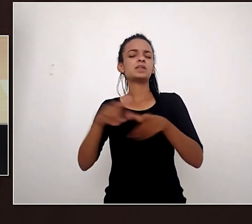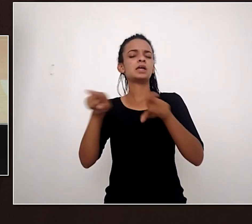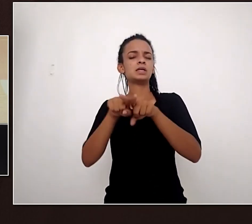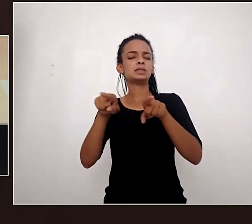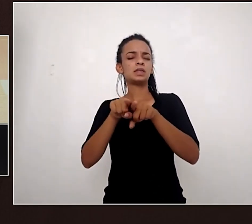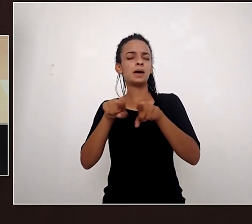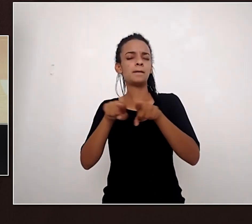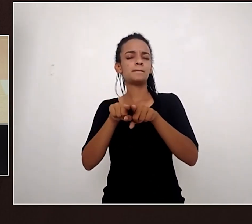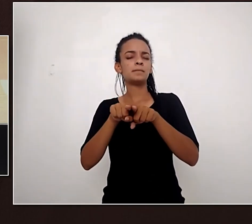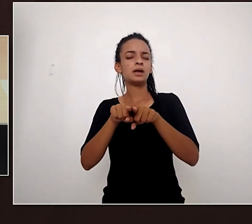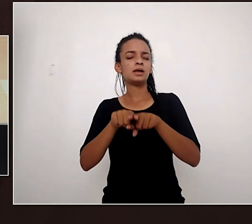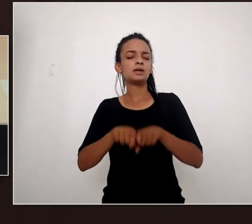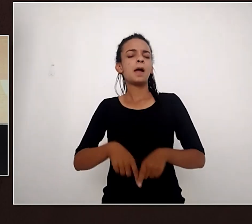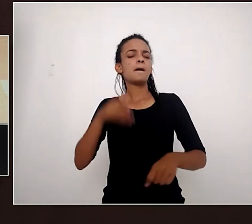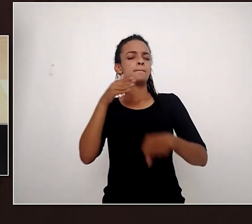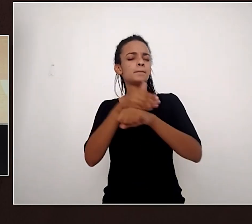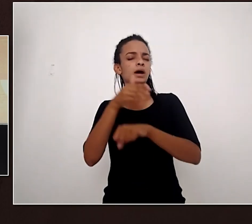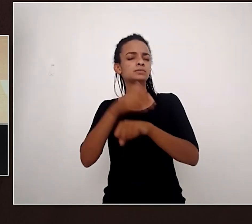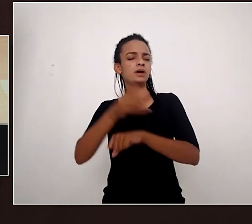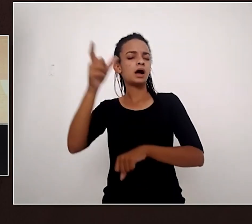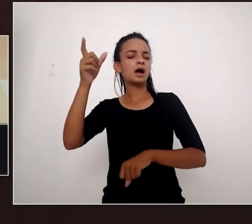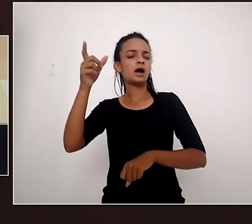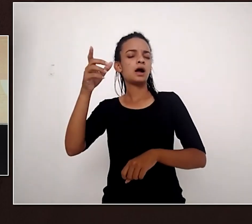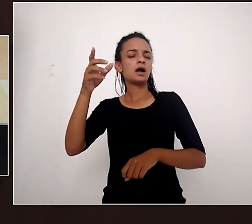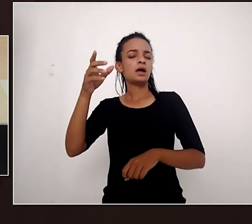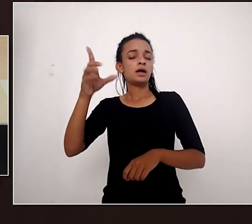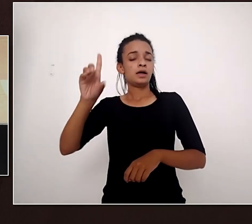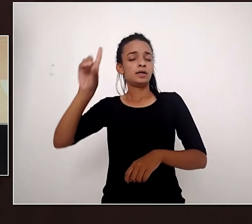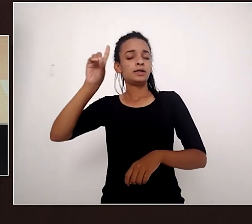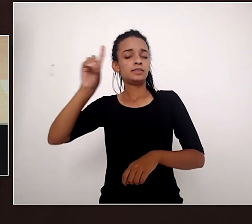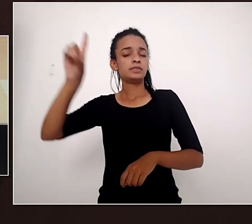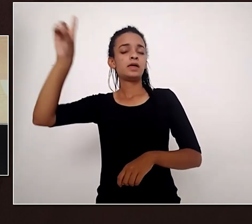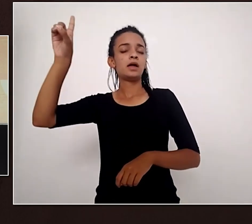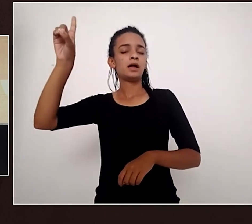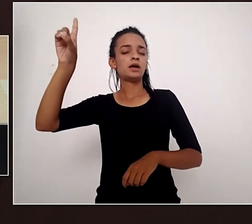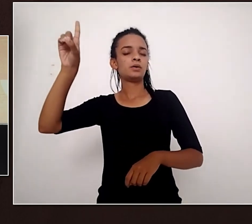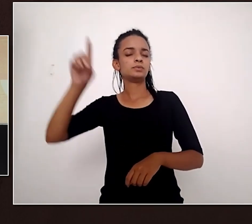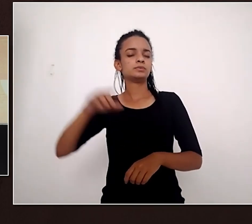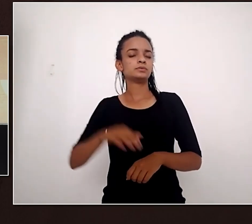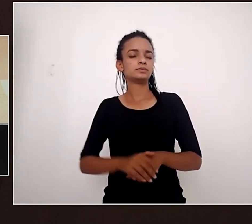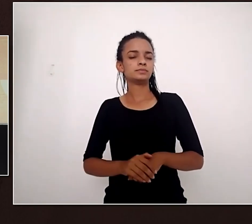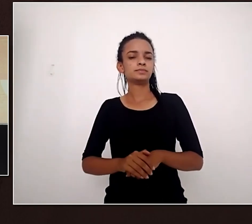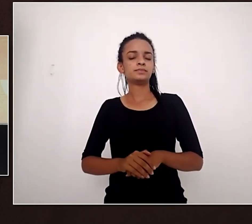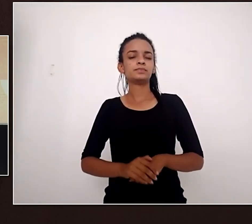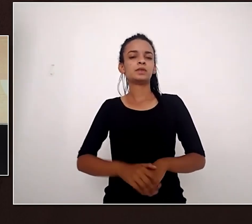anticristo. Senhor, atenda a nossa oração, em nome de Jesus Cristo, amém.